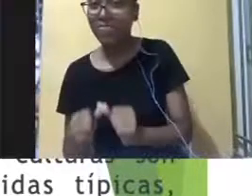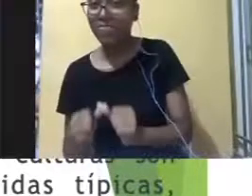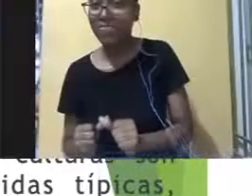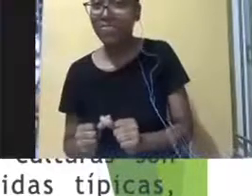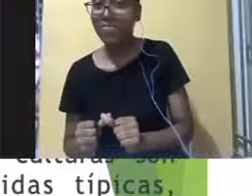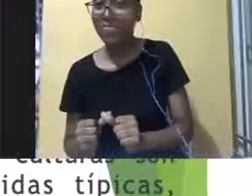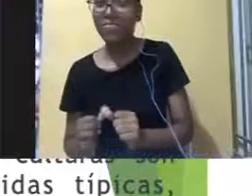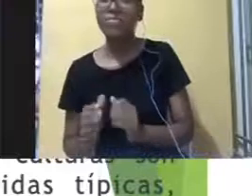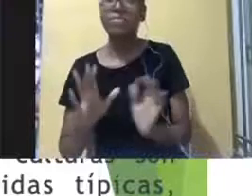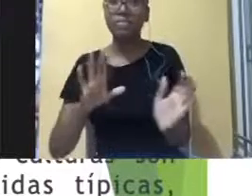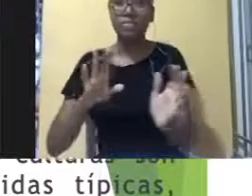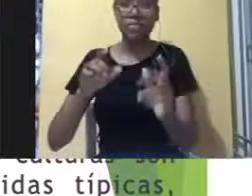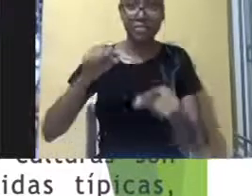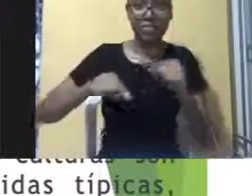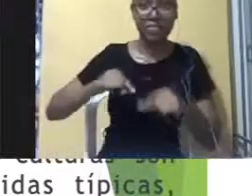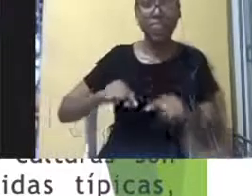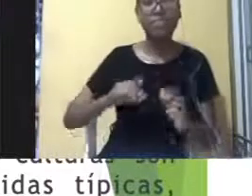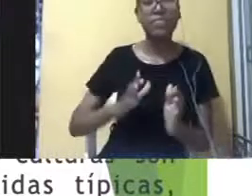aquí nuestra